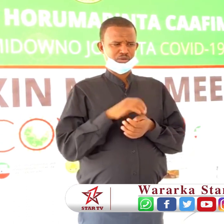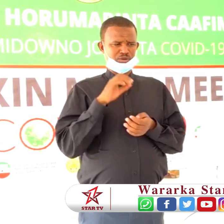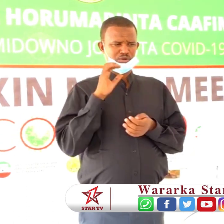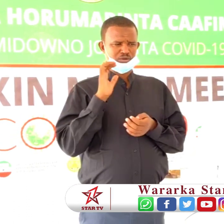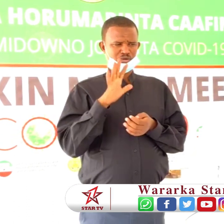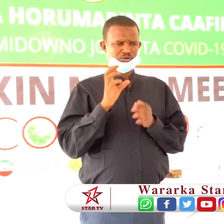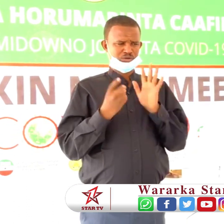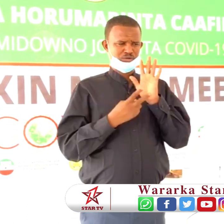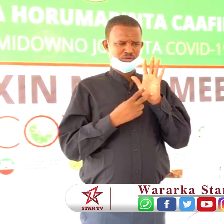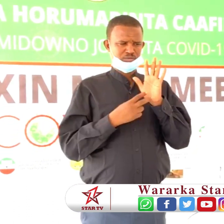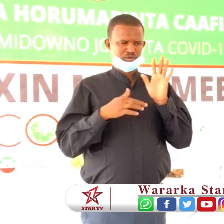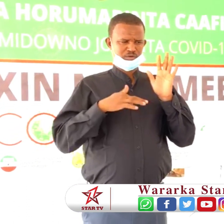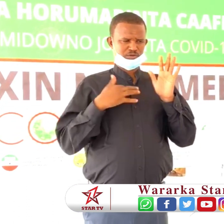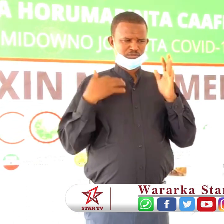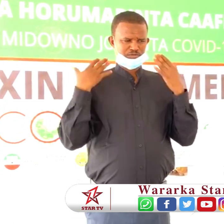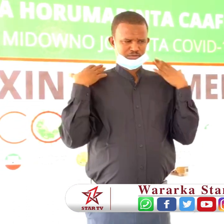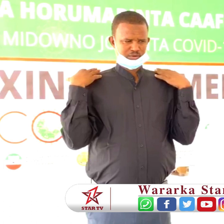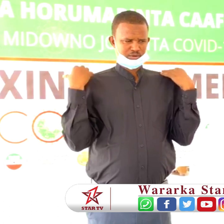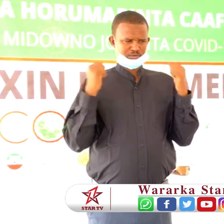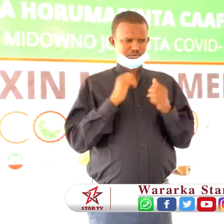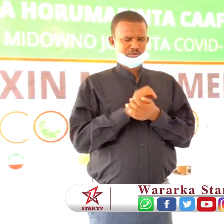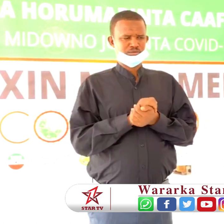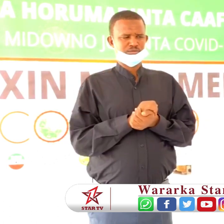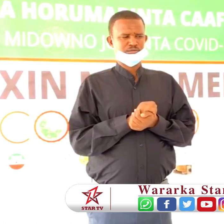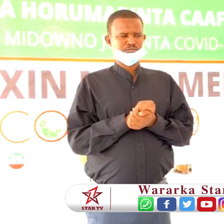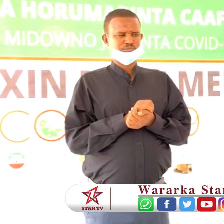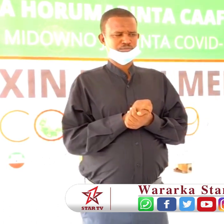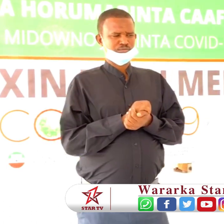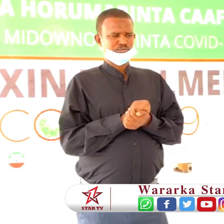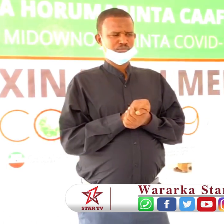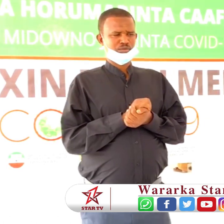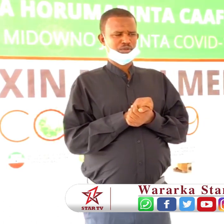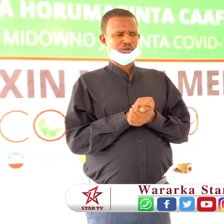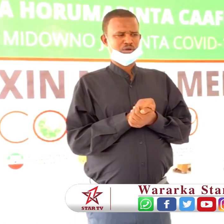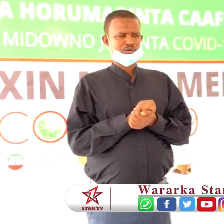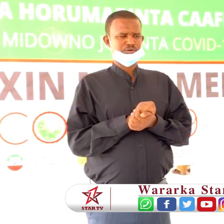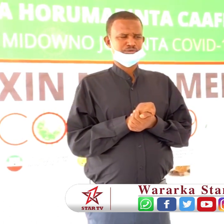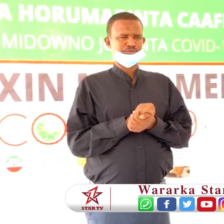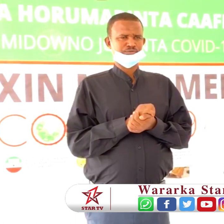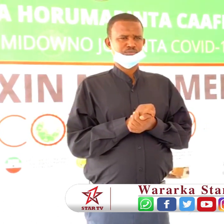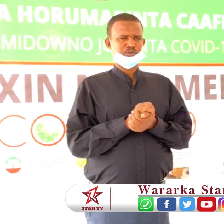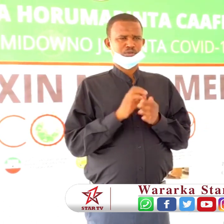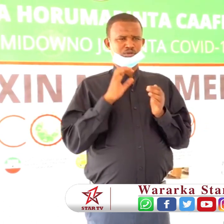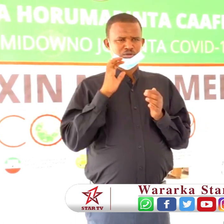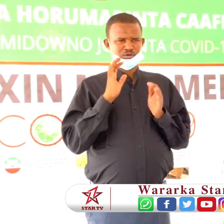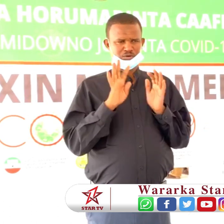7 iyo 50 qof ayaa ilaa hadda ka bogsaday cudurkii. 7 iyo 50 qof waxaa ka mid